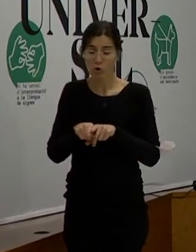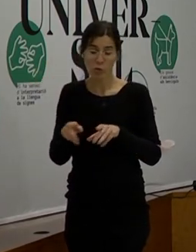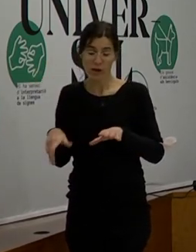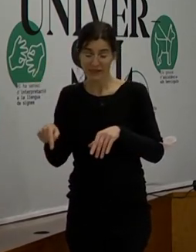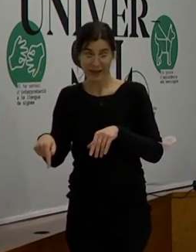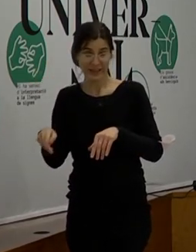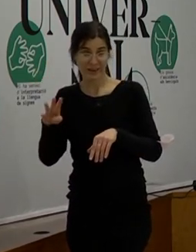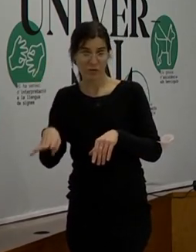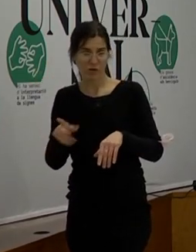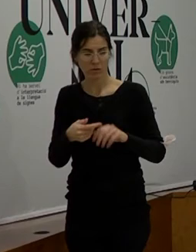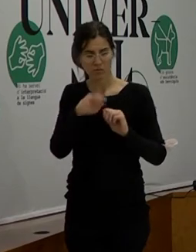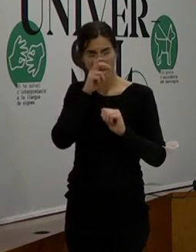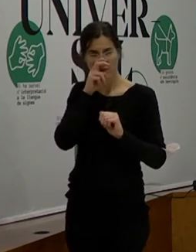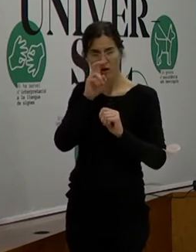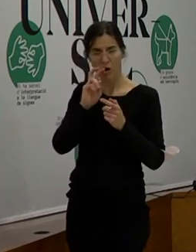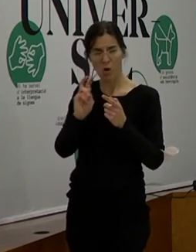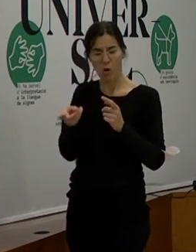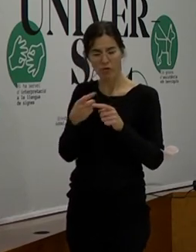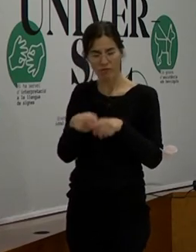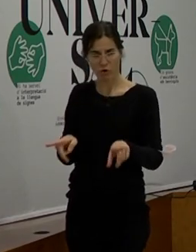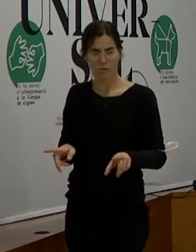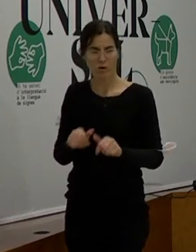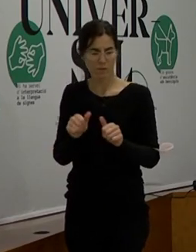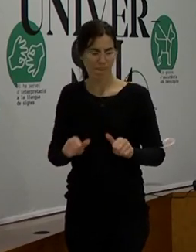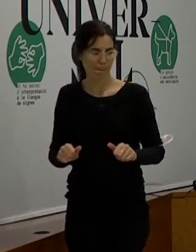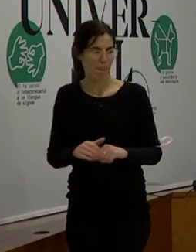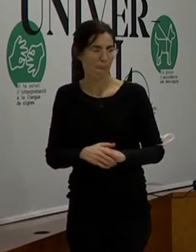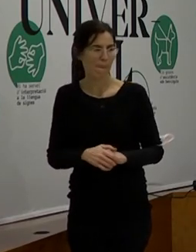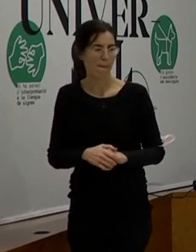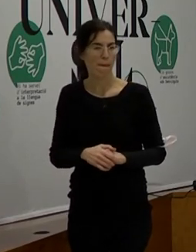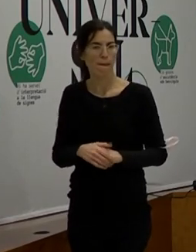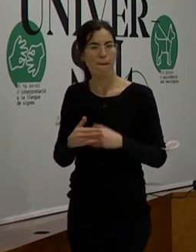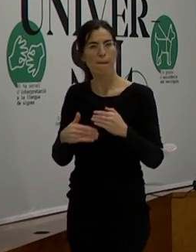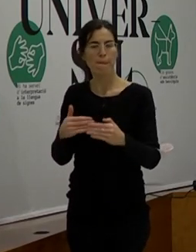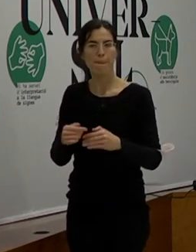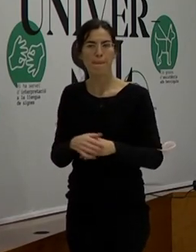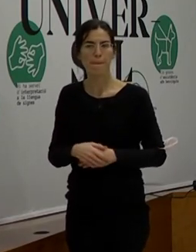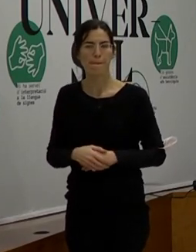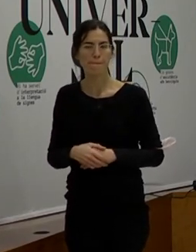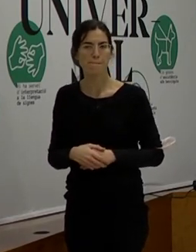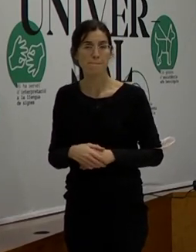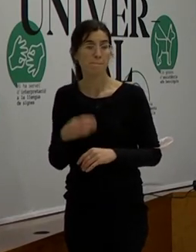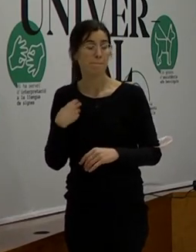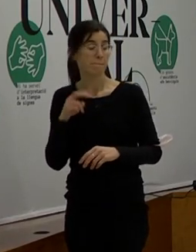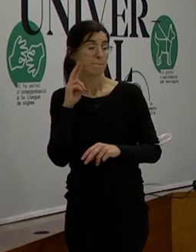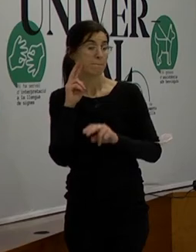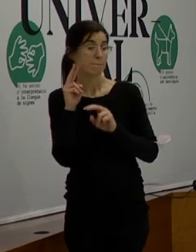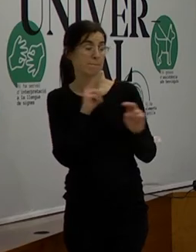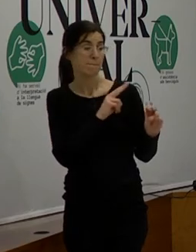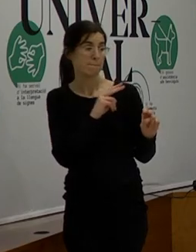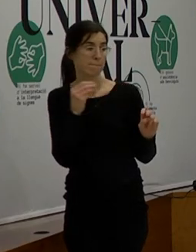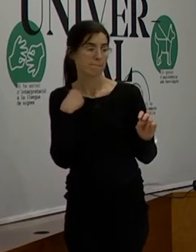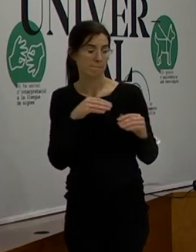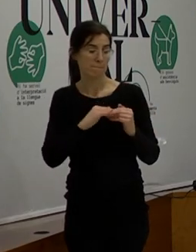però ells ho han fet d'una altra manera, ¿vale? Adelante. Bueno, i ja veieu que